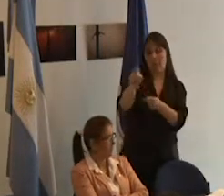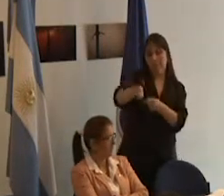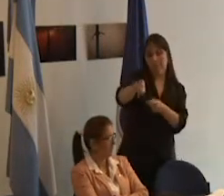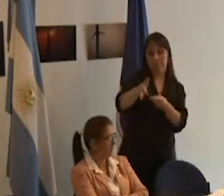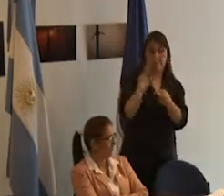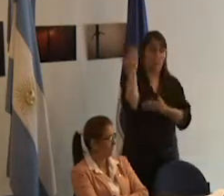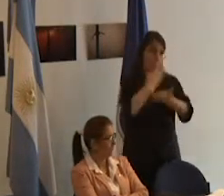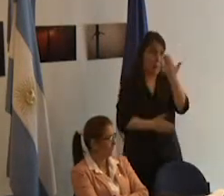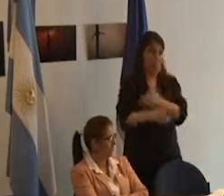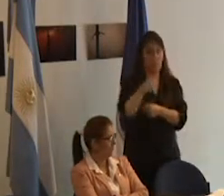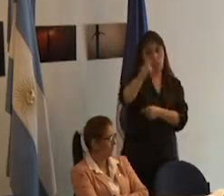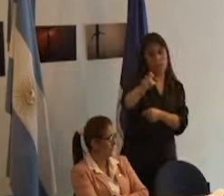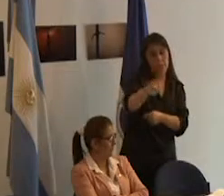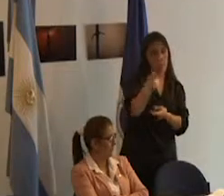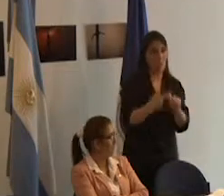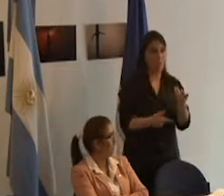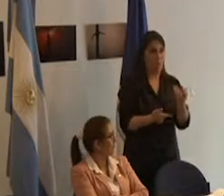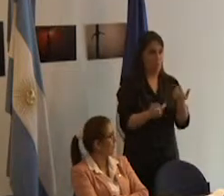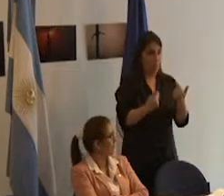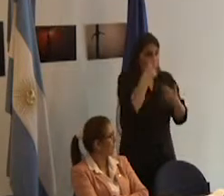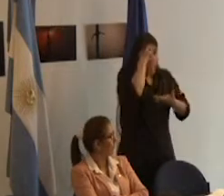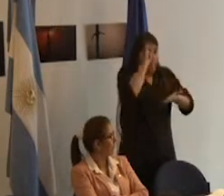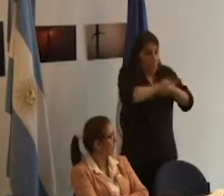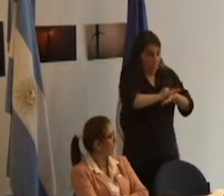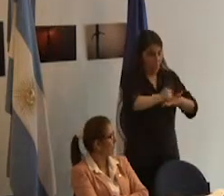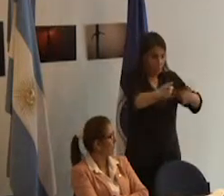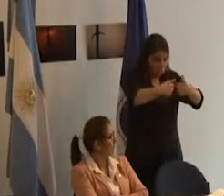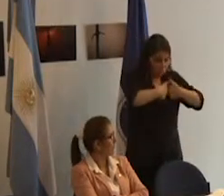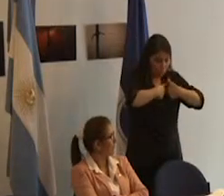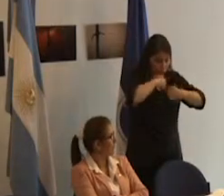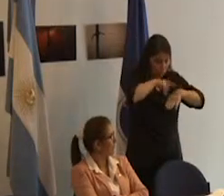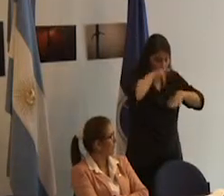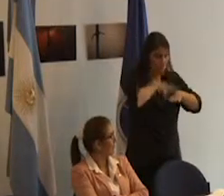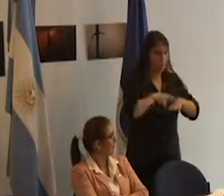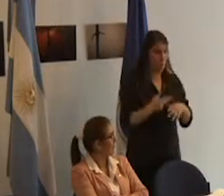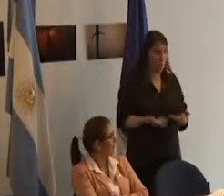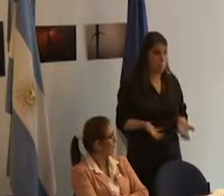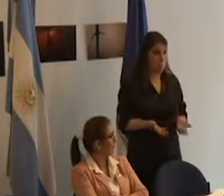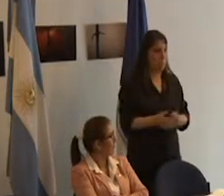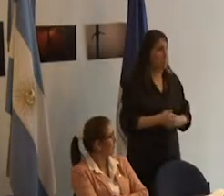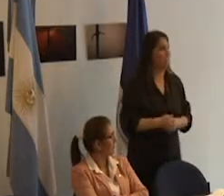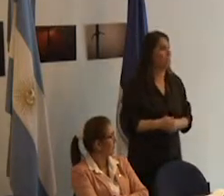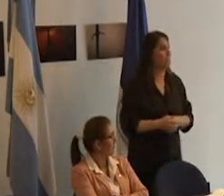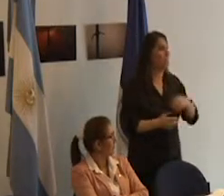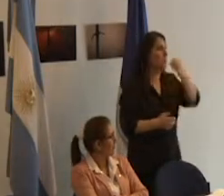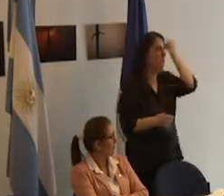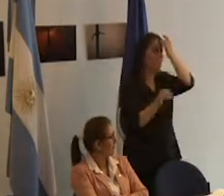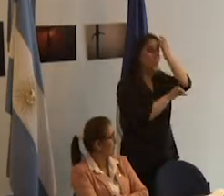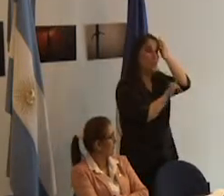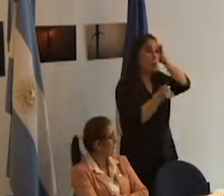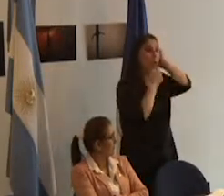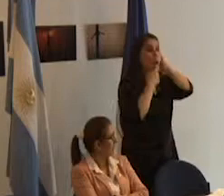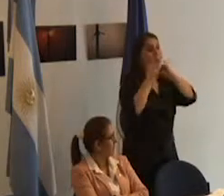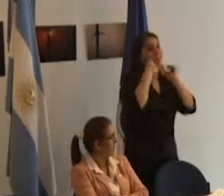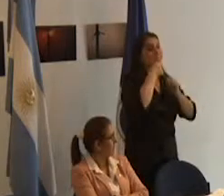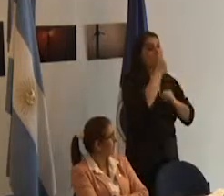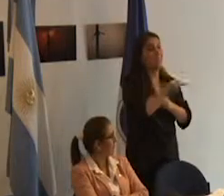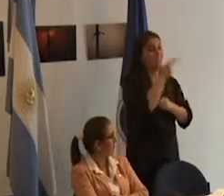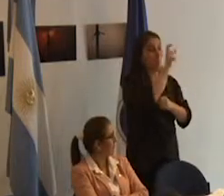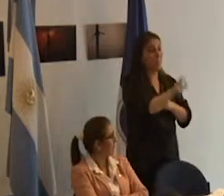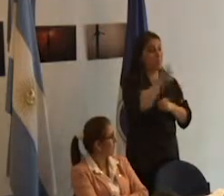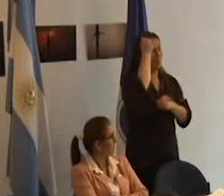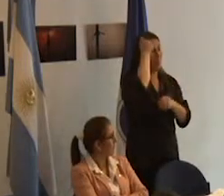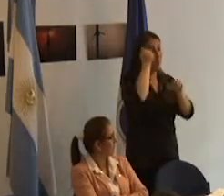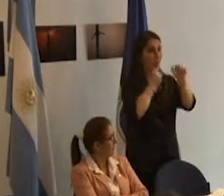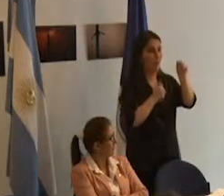necesitan los discapacitados, creyendo, como lo mencionaba también ayer la profesora Ana, que yo